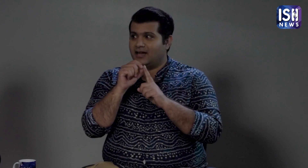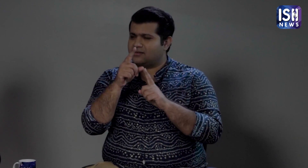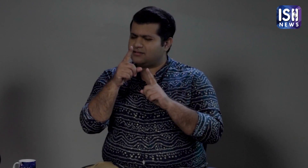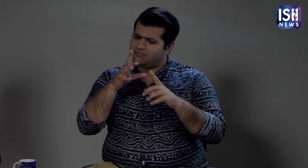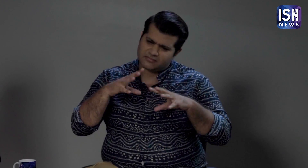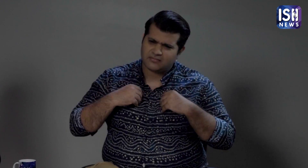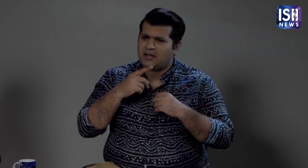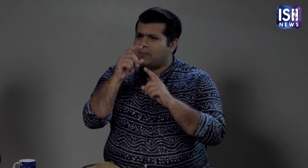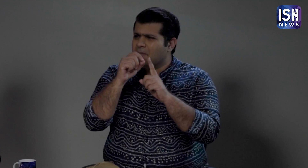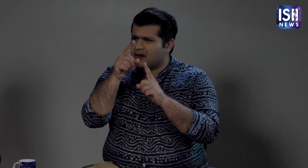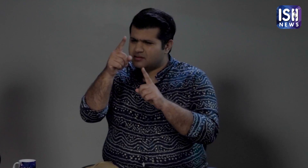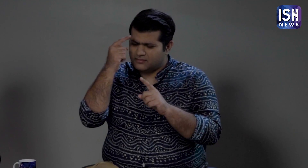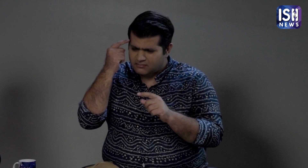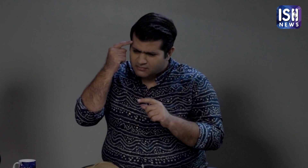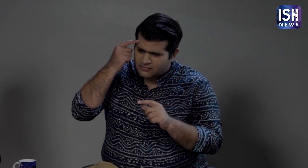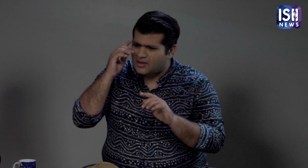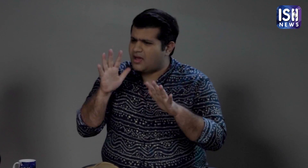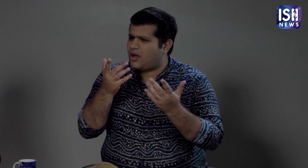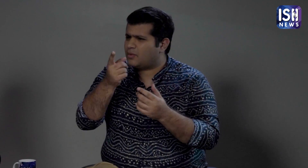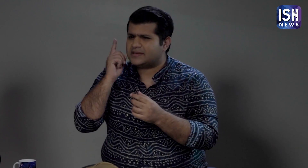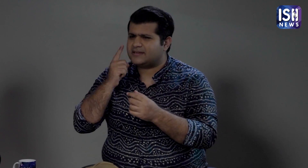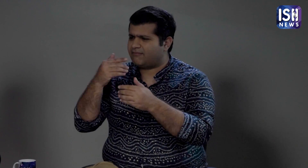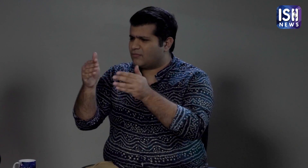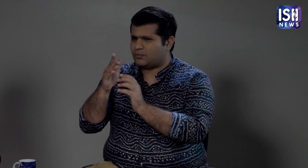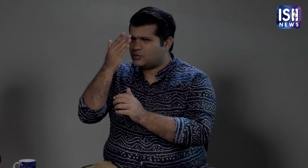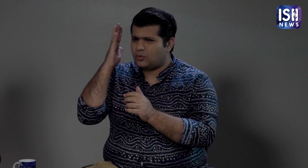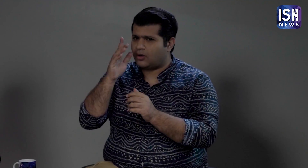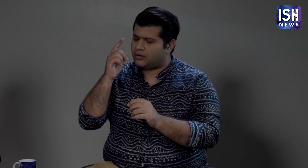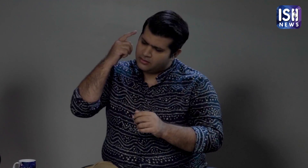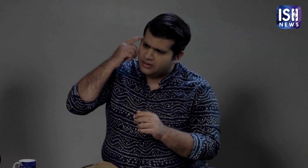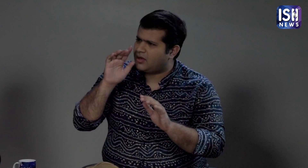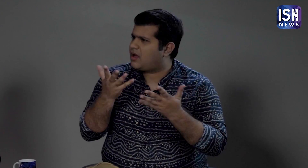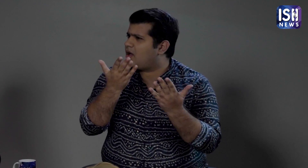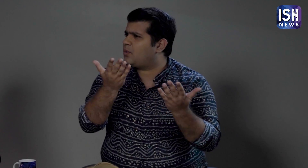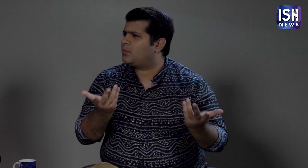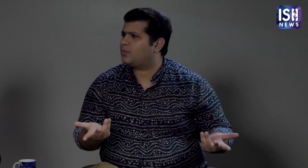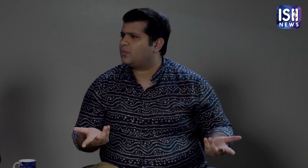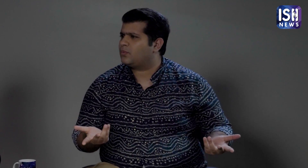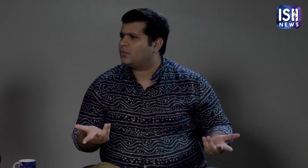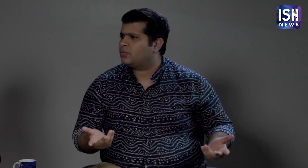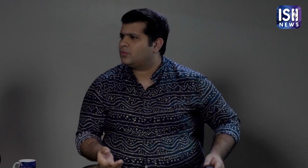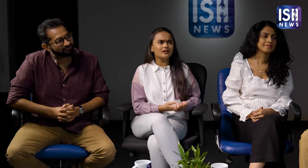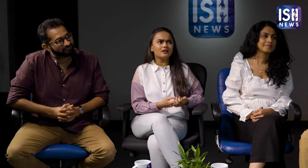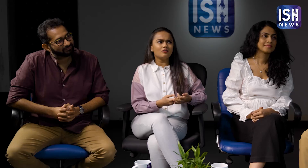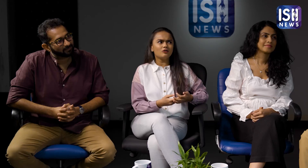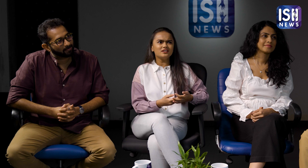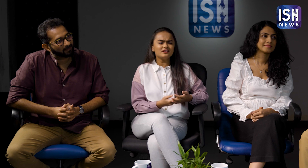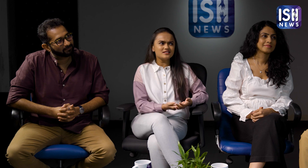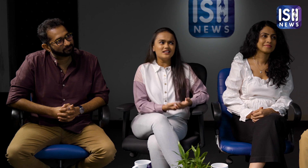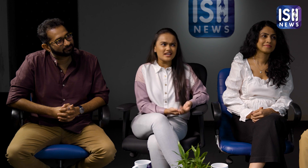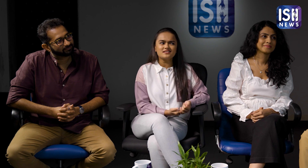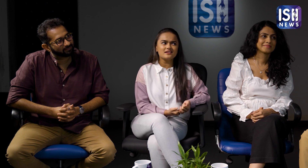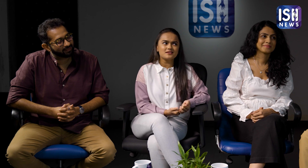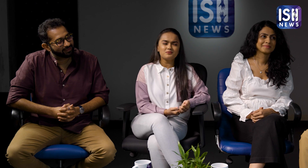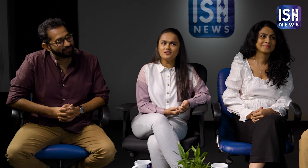वाओ, वंडरफुल। मतलब उन्होंने इतना इजीली एक्सेप्ट किया, मतलब डेफ कम्युनिटी के बारे में शायद उनको पता भी नहीं रहेगा, और